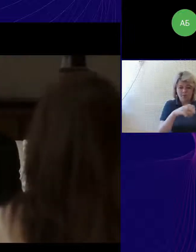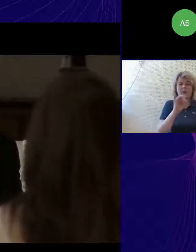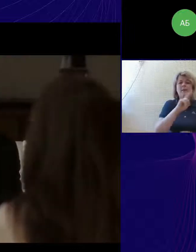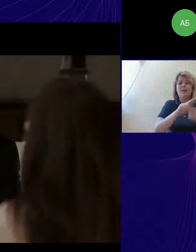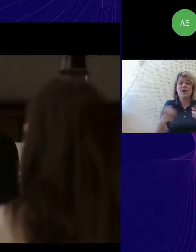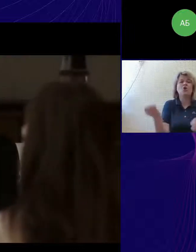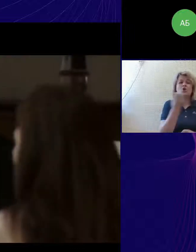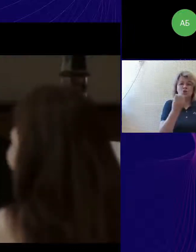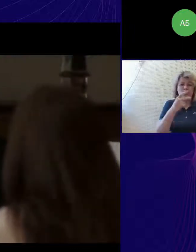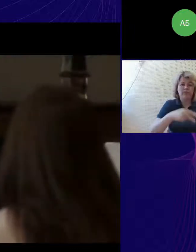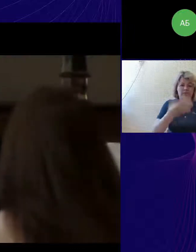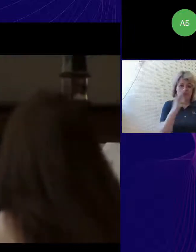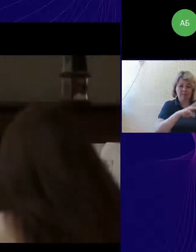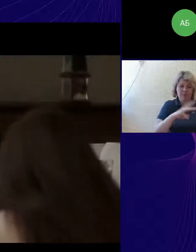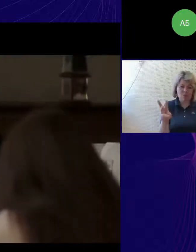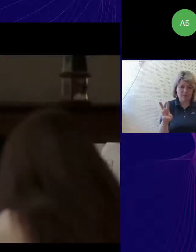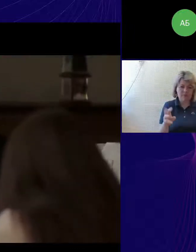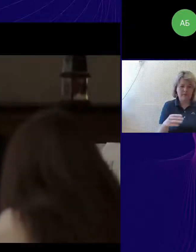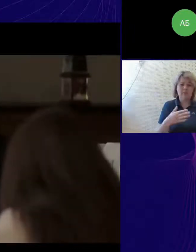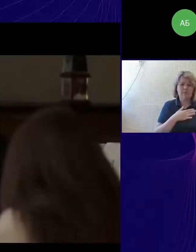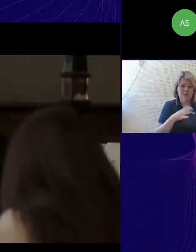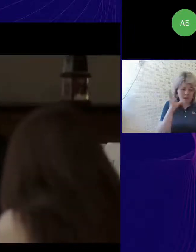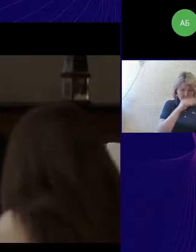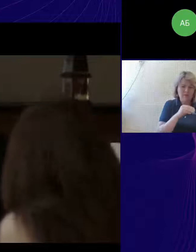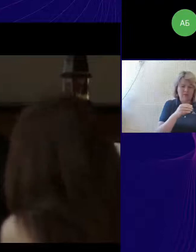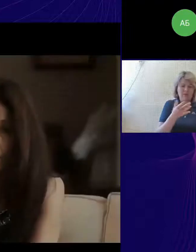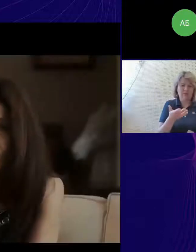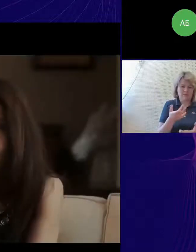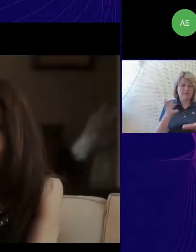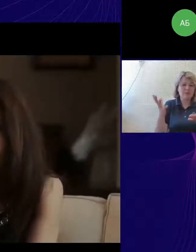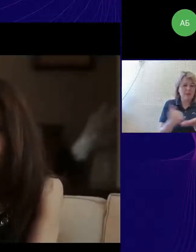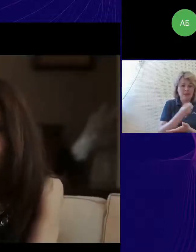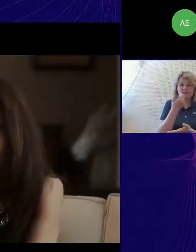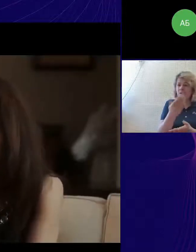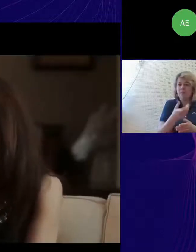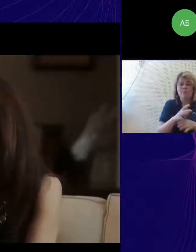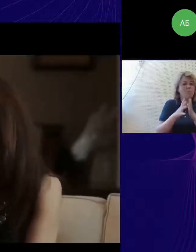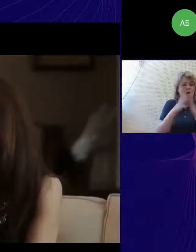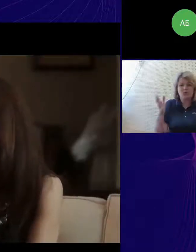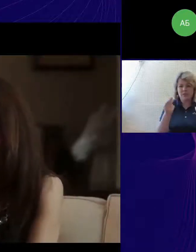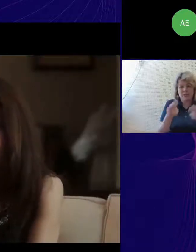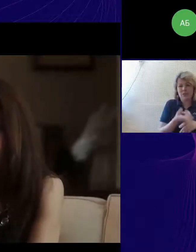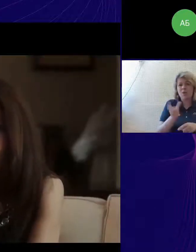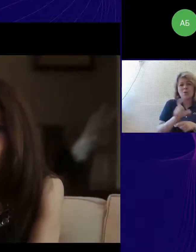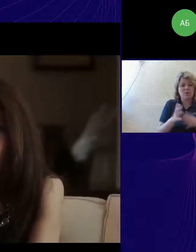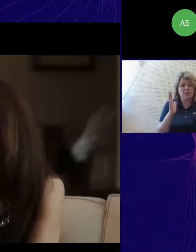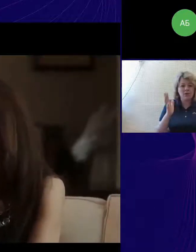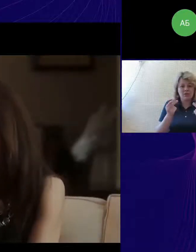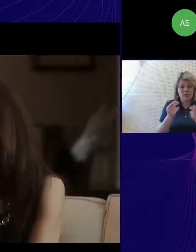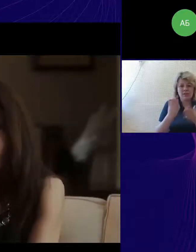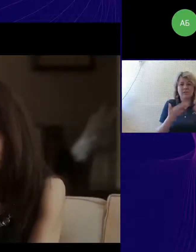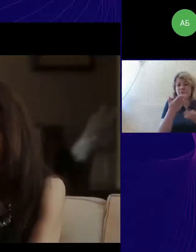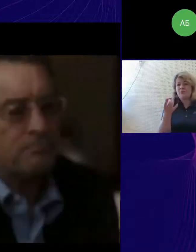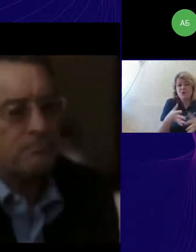смогли достать вам большие деньги, очень большие. Если вы просто нормально сделаете вашу работу, я потеряю чуть меньше, может,